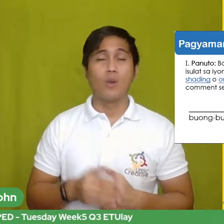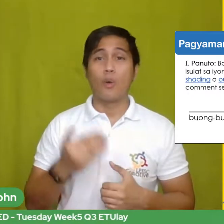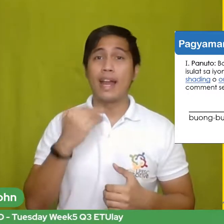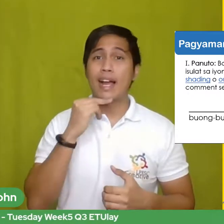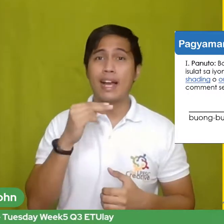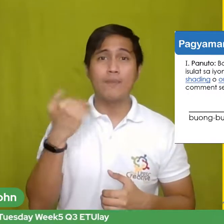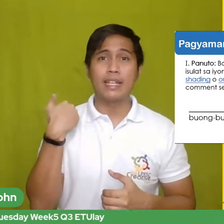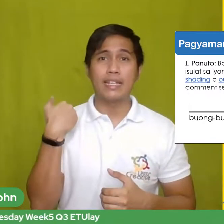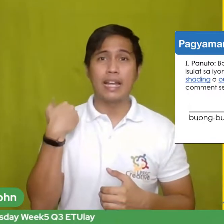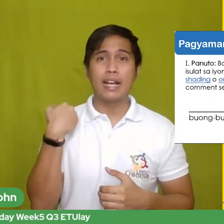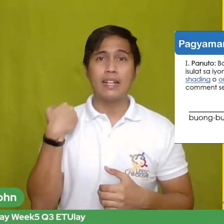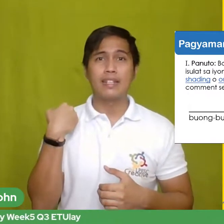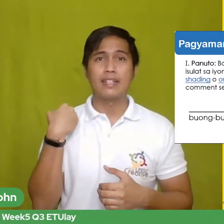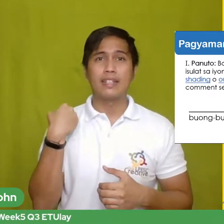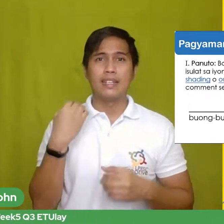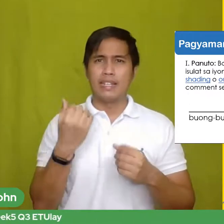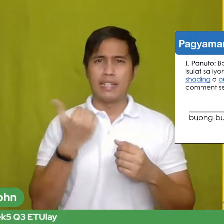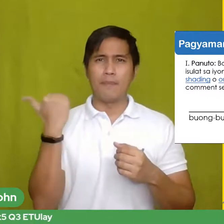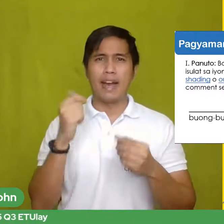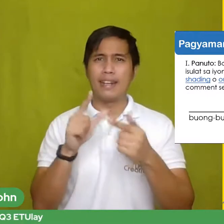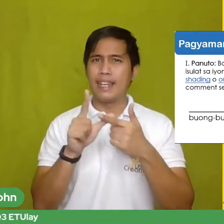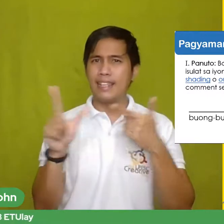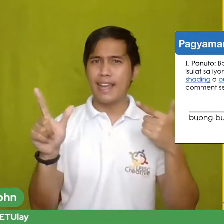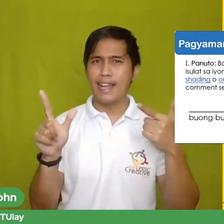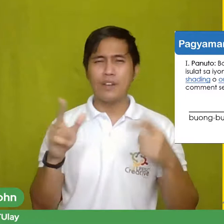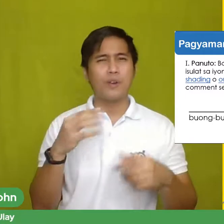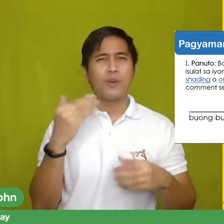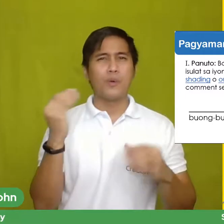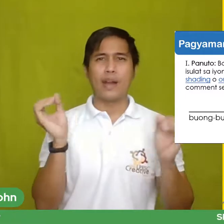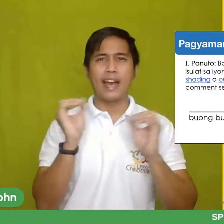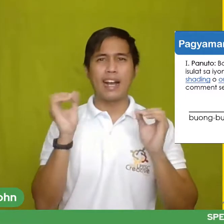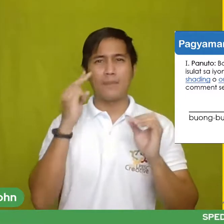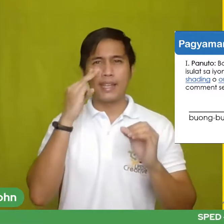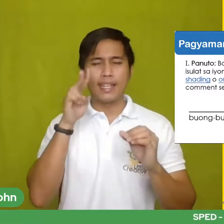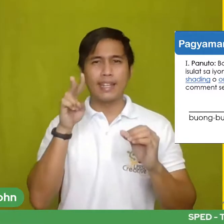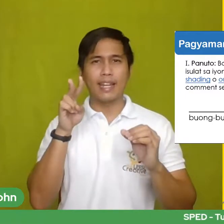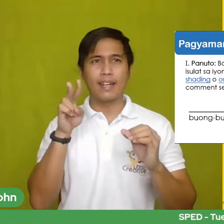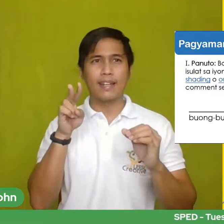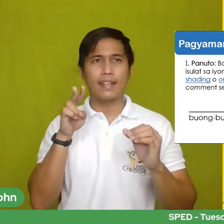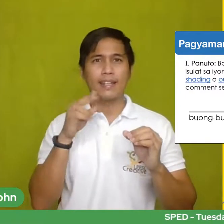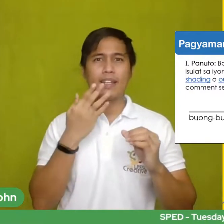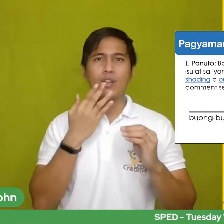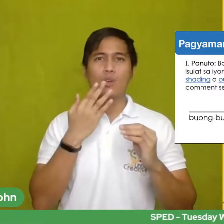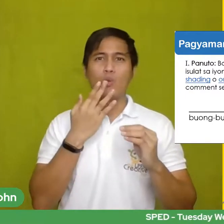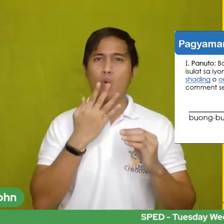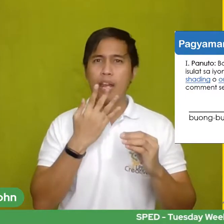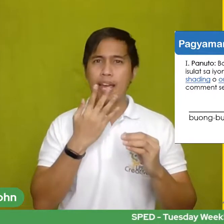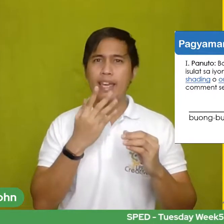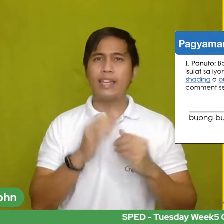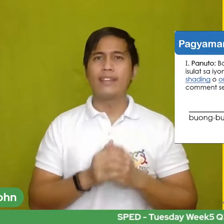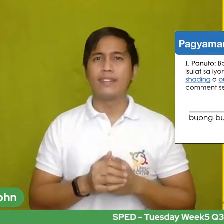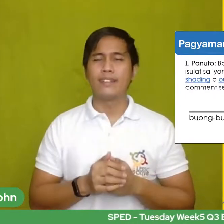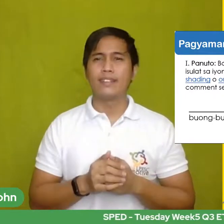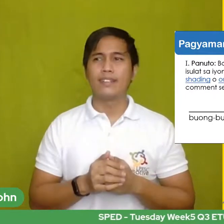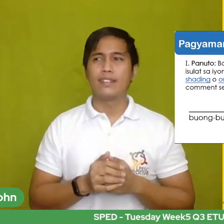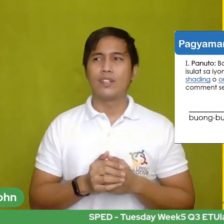Wala kang makikitang ibang linya, wala kang makikitang kulay,